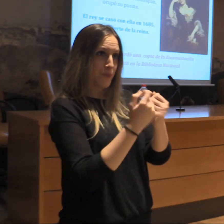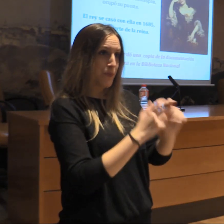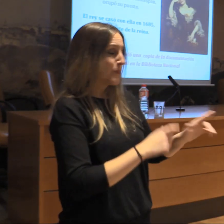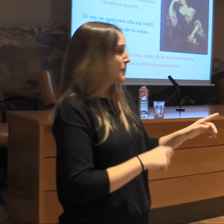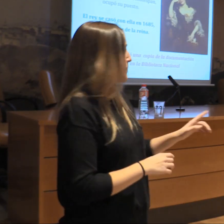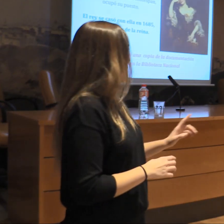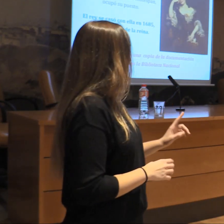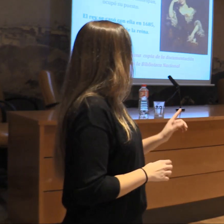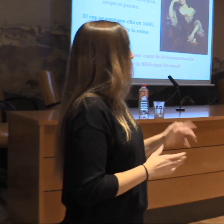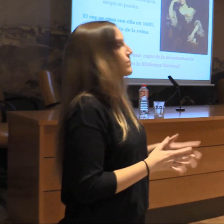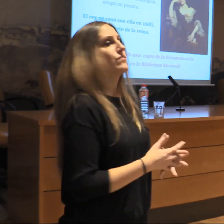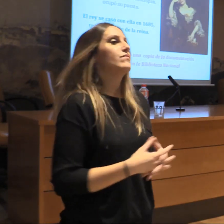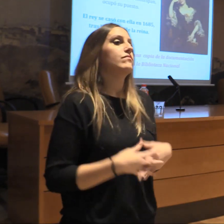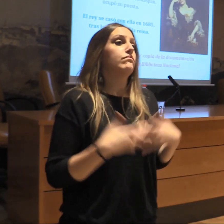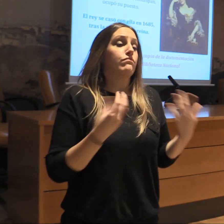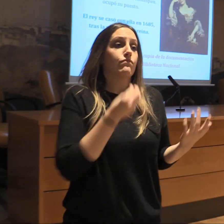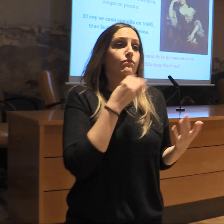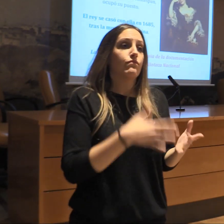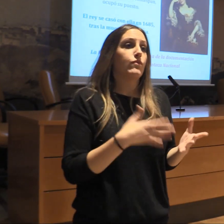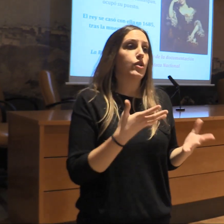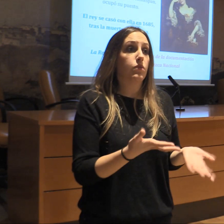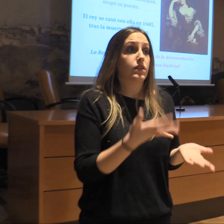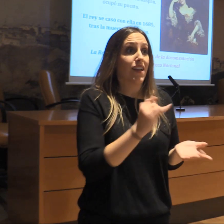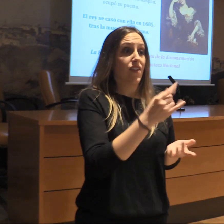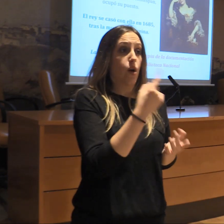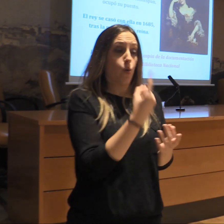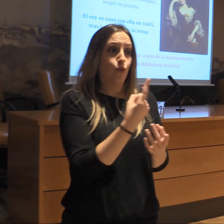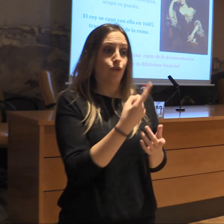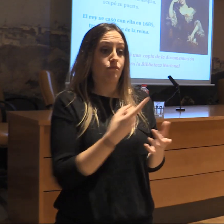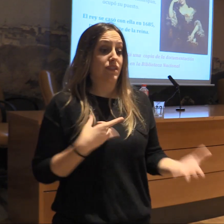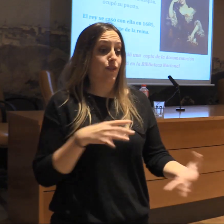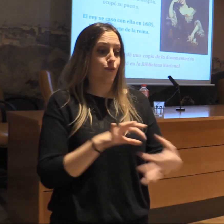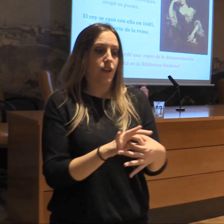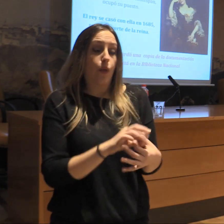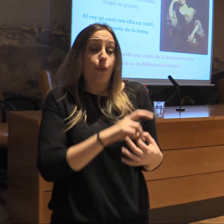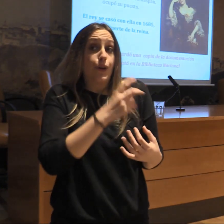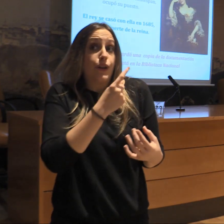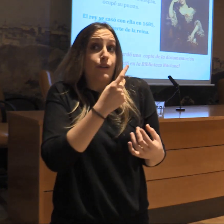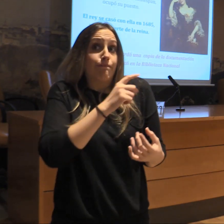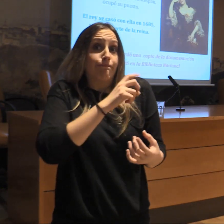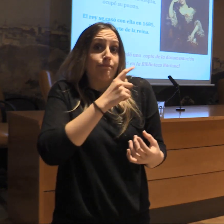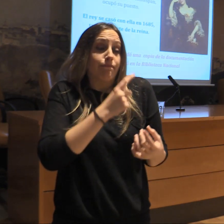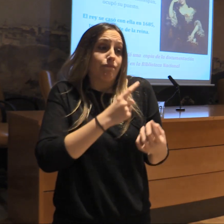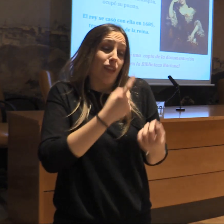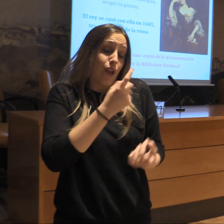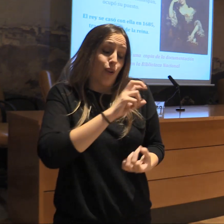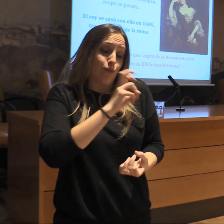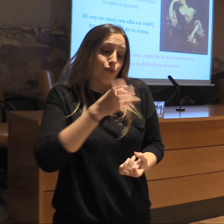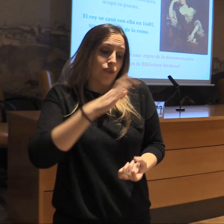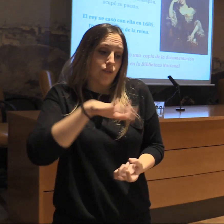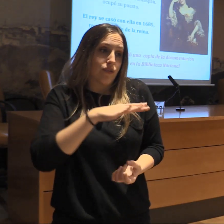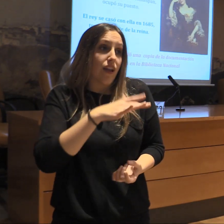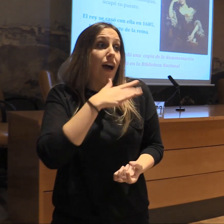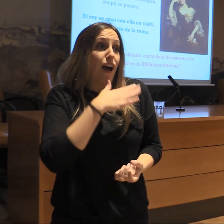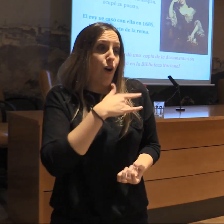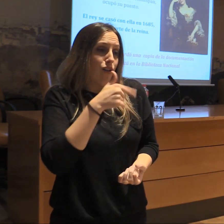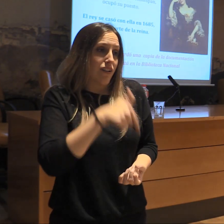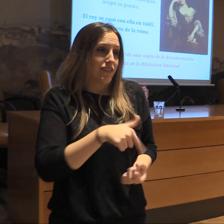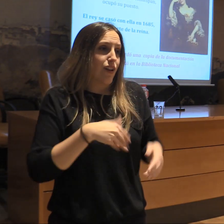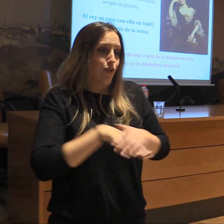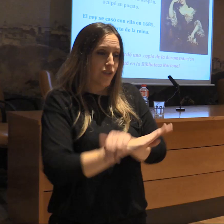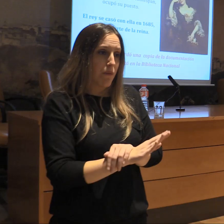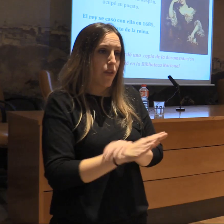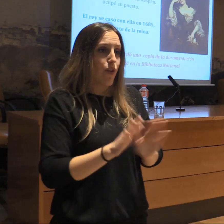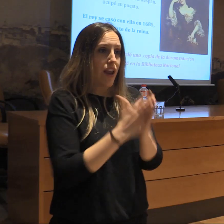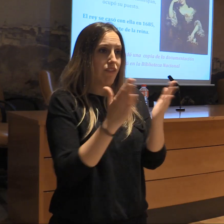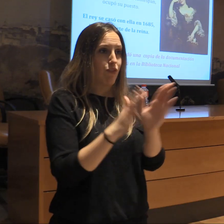antes que el rey Sol. Bueno, pues quedó uno más consignado en algún otro sitio que hoy se conserva en la Biblioteca Nacional y gracias